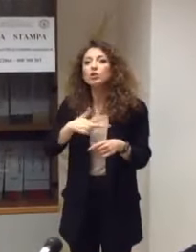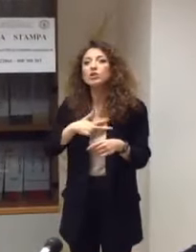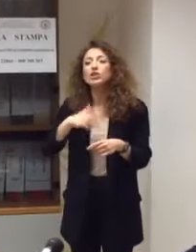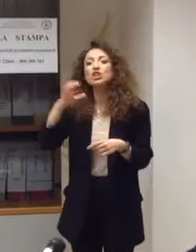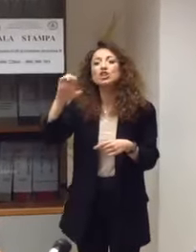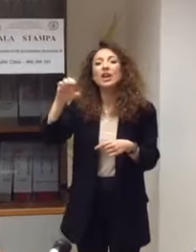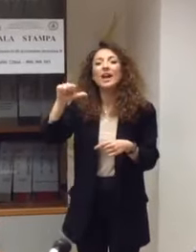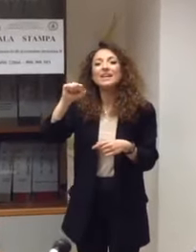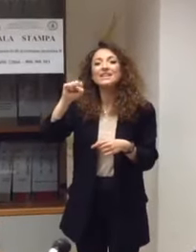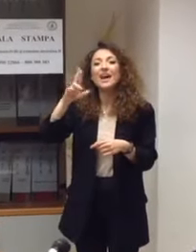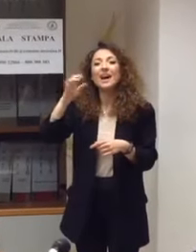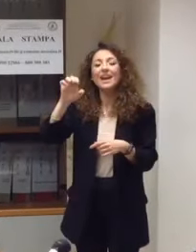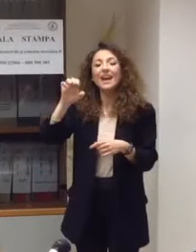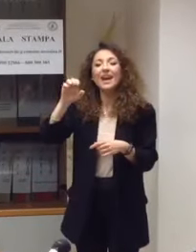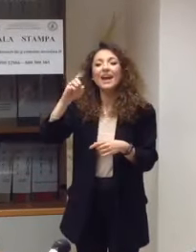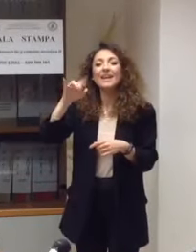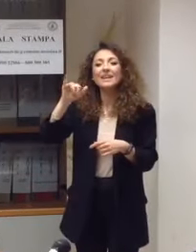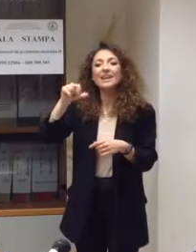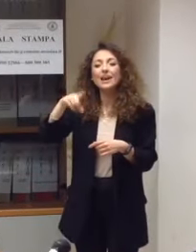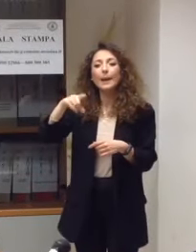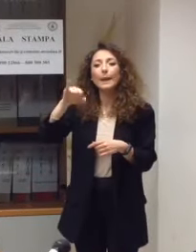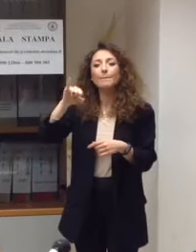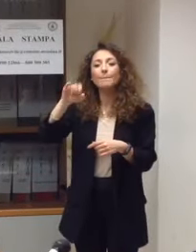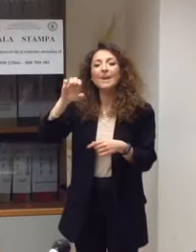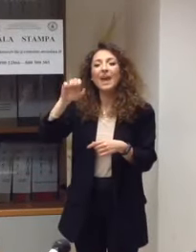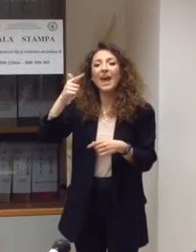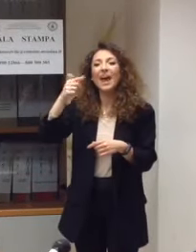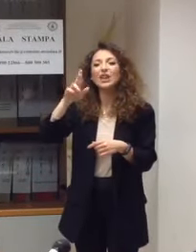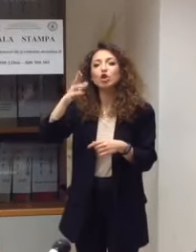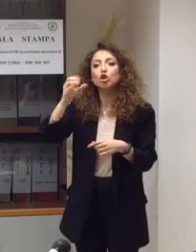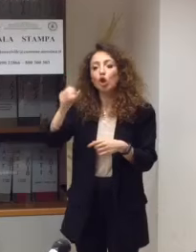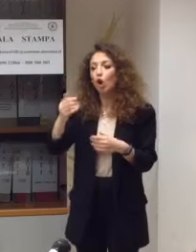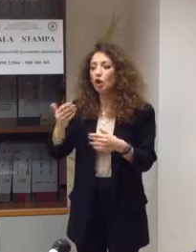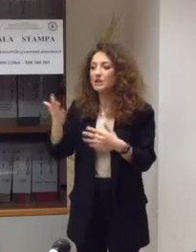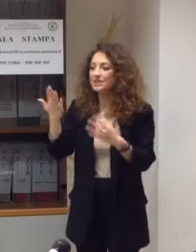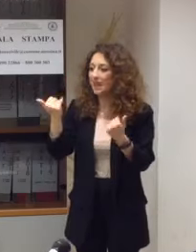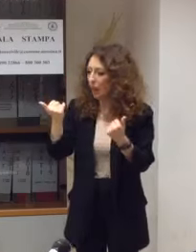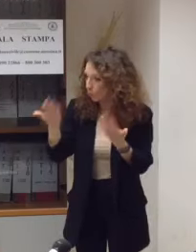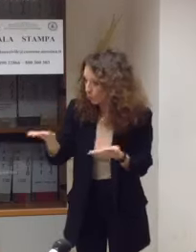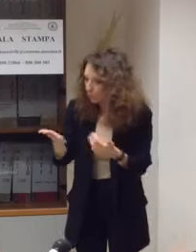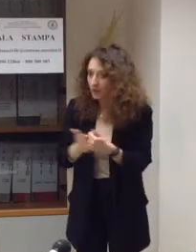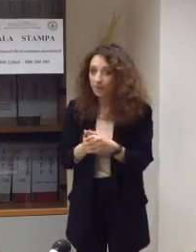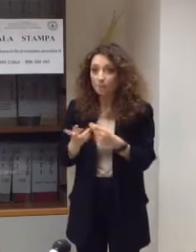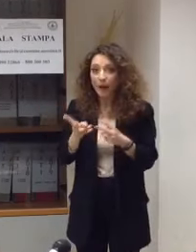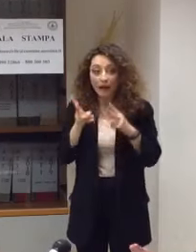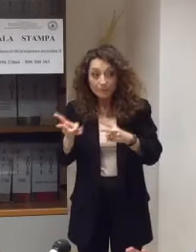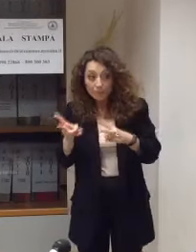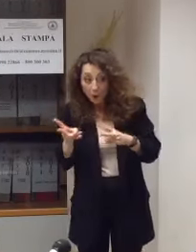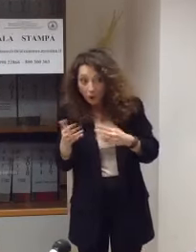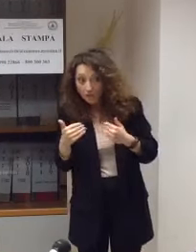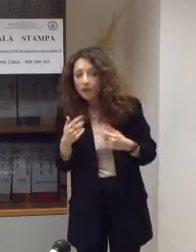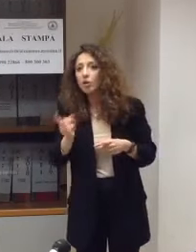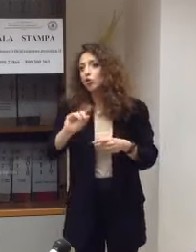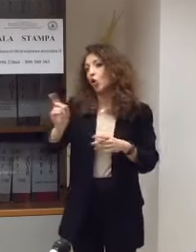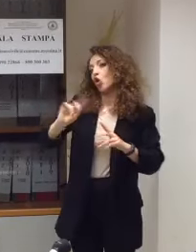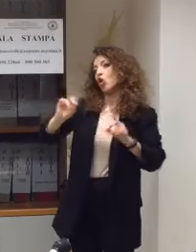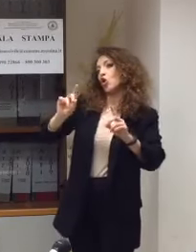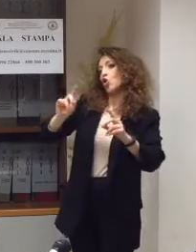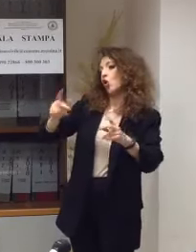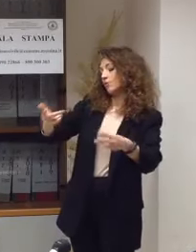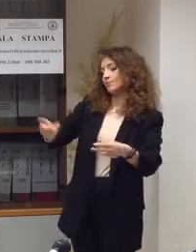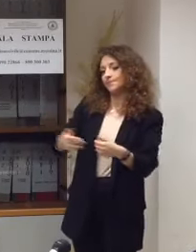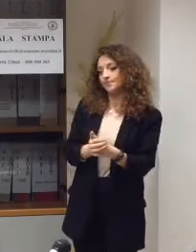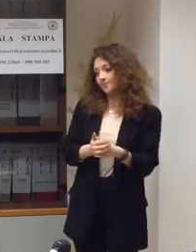Di Pietro, che ti porge i suoi saluti. E i Ma non aveva rimproveri per me? No. Stavolta no, stavolta no. Abbiamo